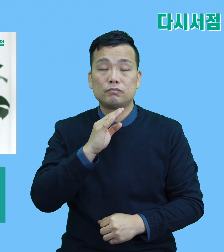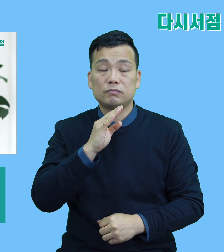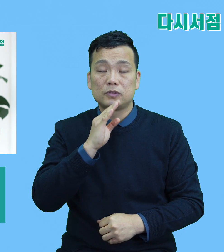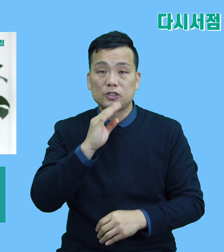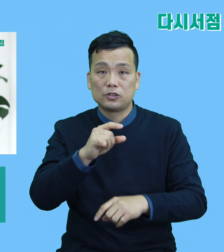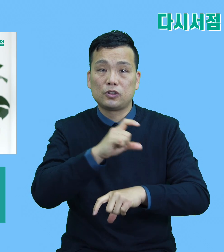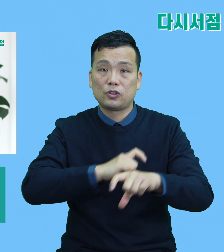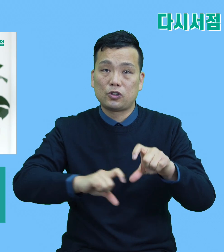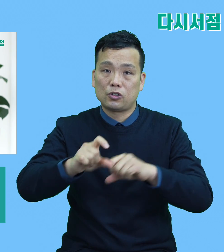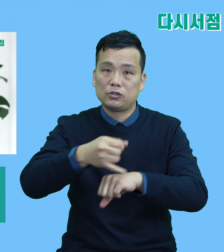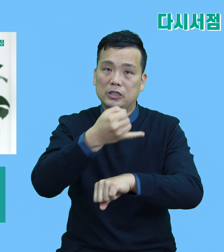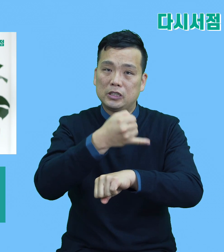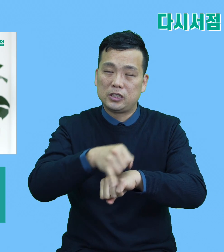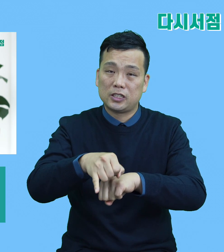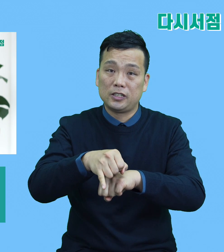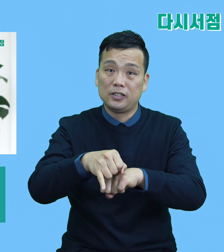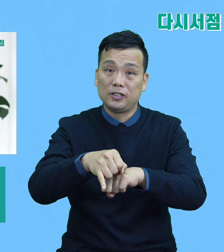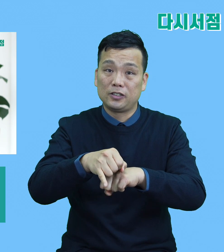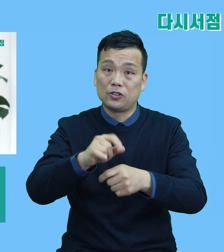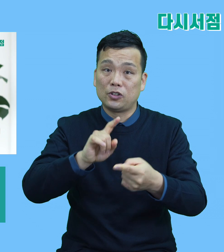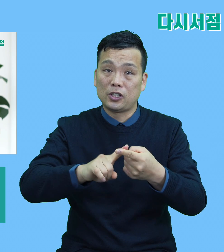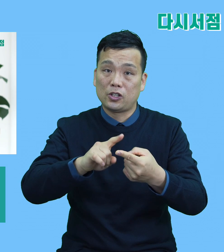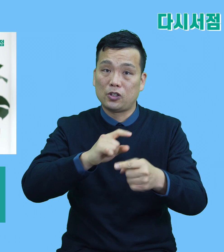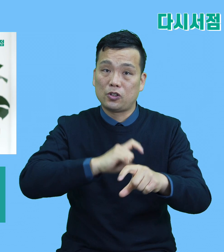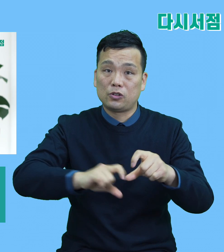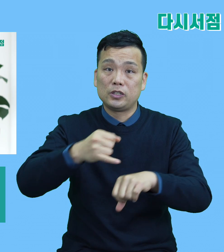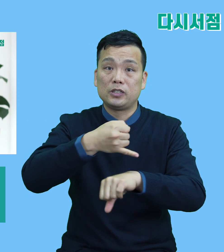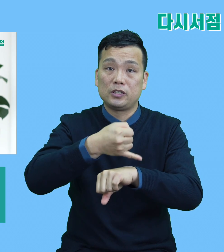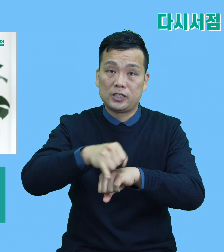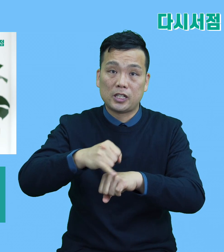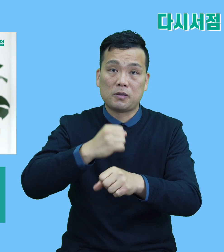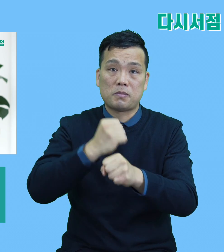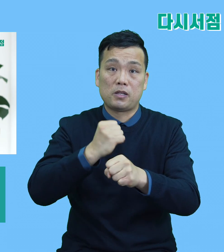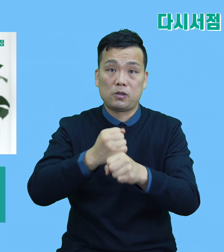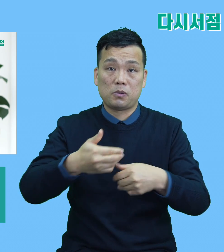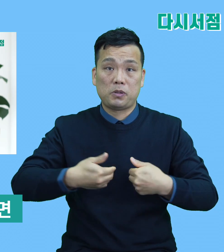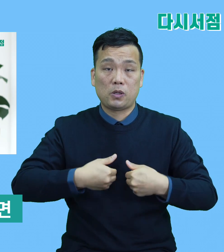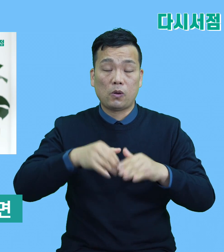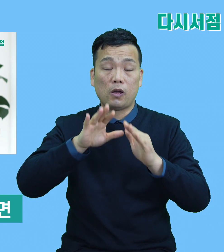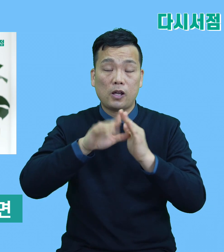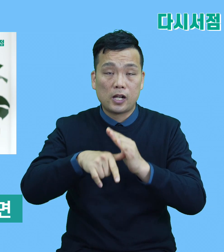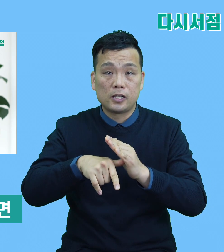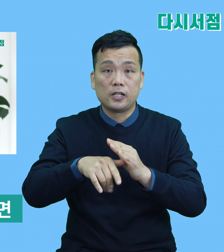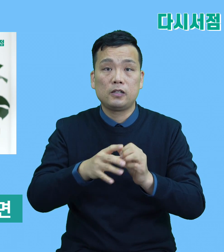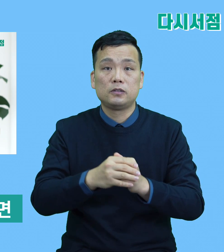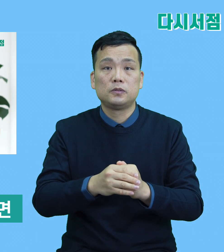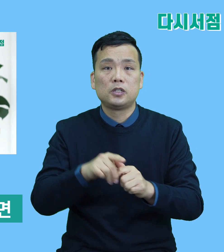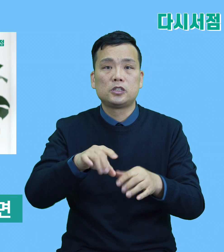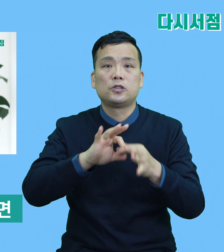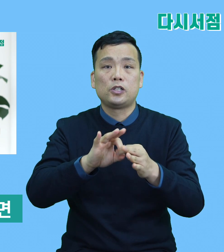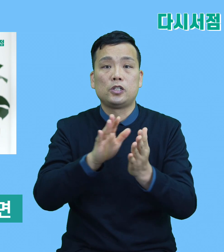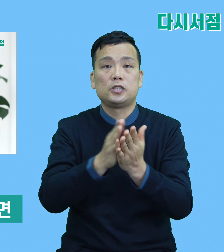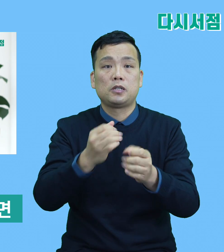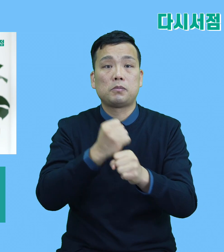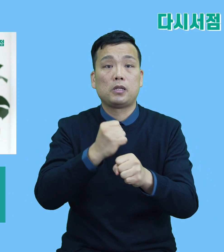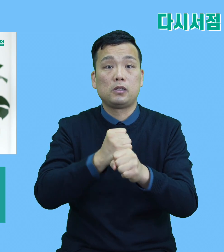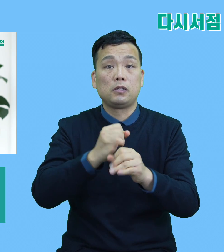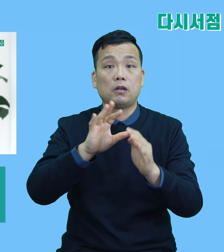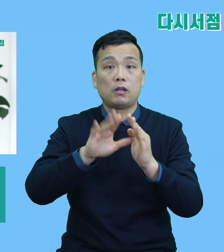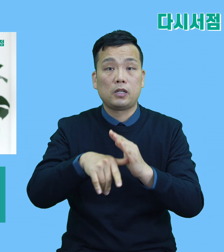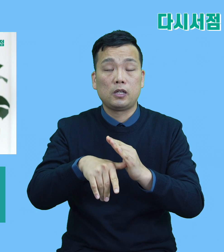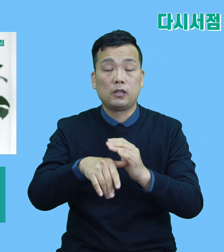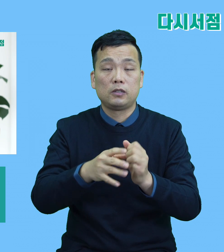디자인적으로 많은 거를 요구해야 되는 어떤 상황이 오면 그런 책을 만들어야 된다면